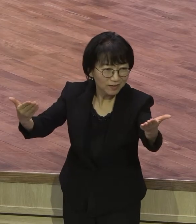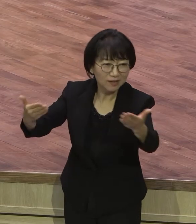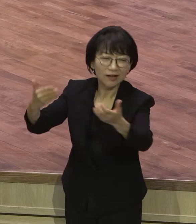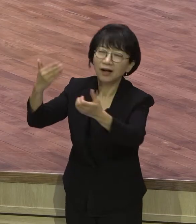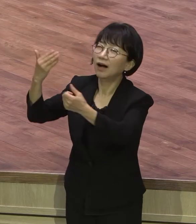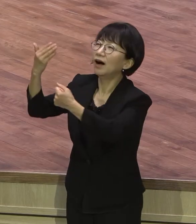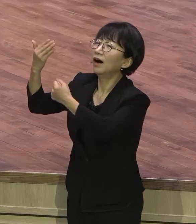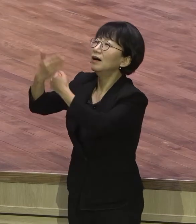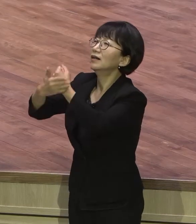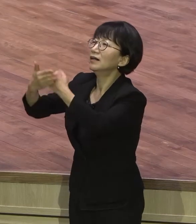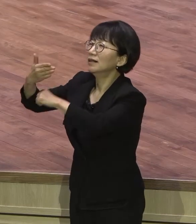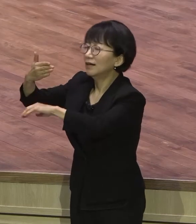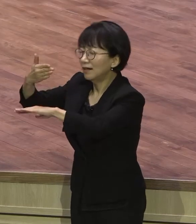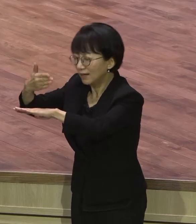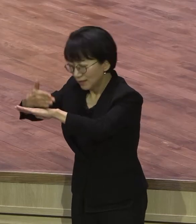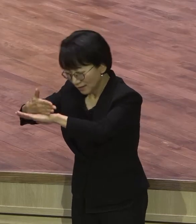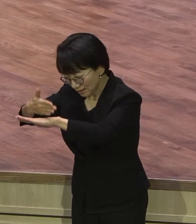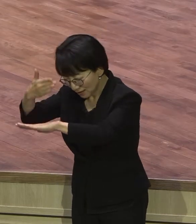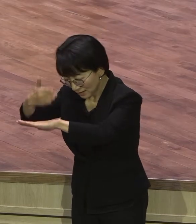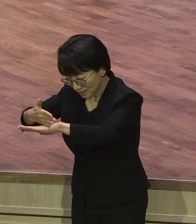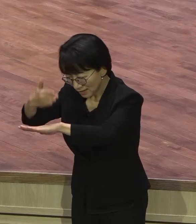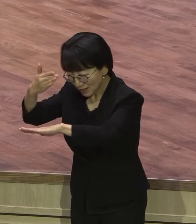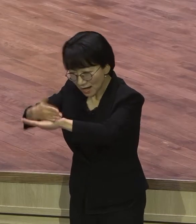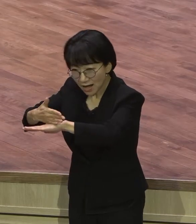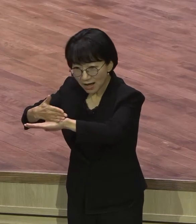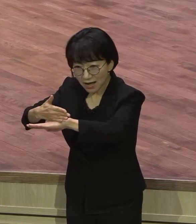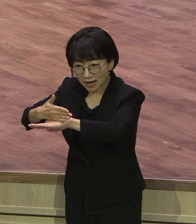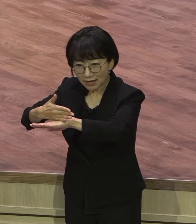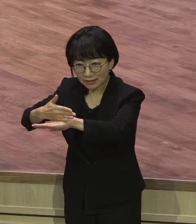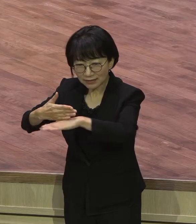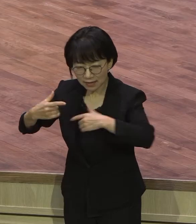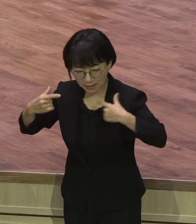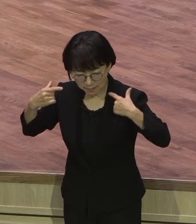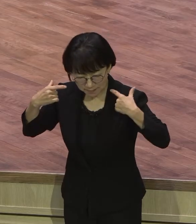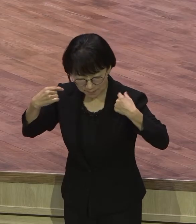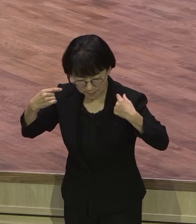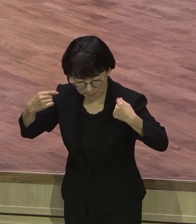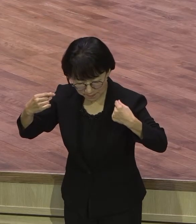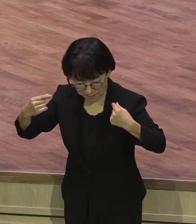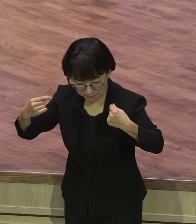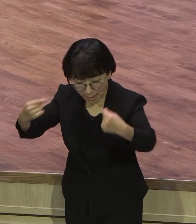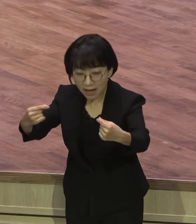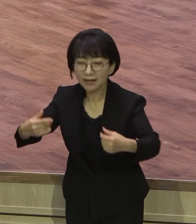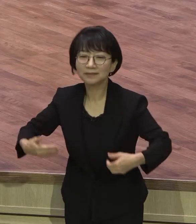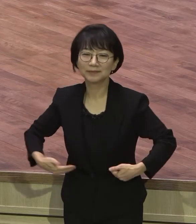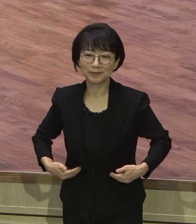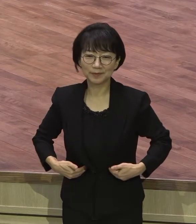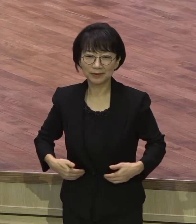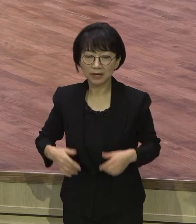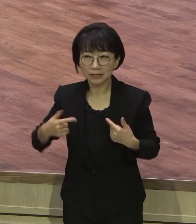대해서 감사의 의식이 지속적으로 그 마음과 생각을 주관하는 사람